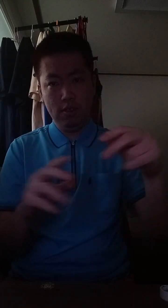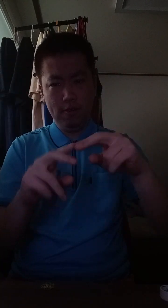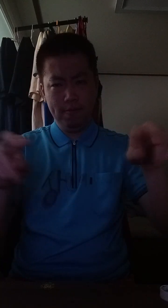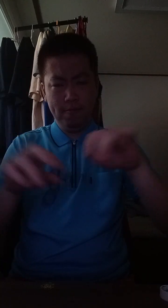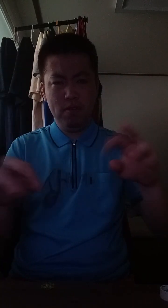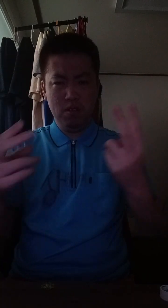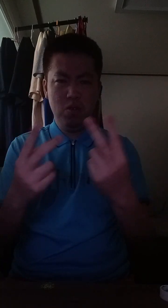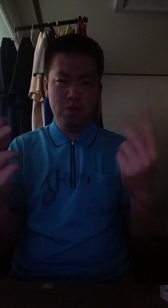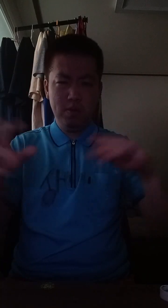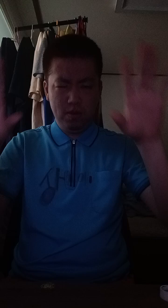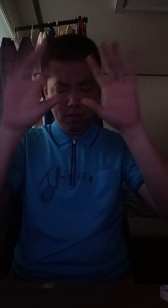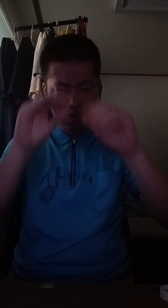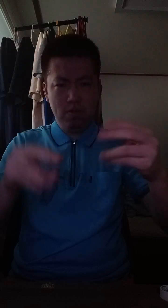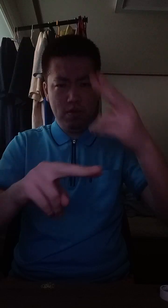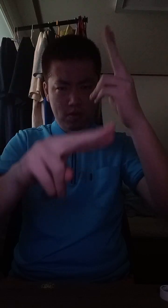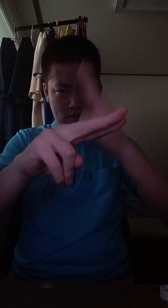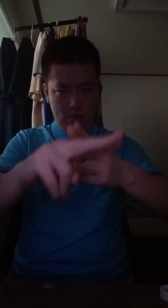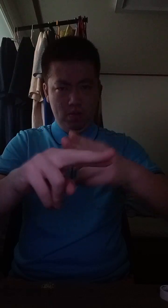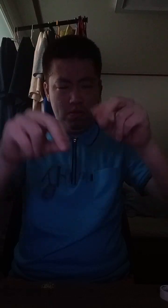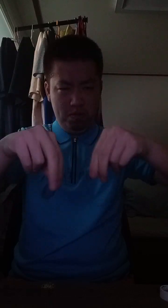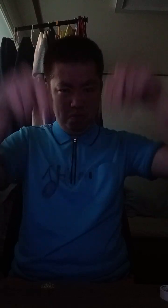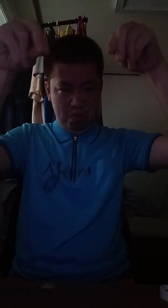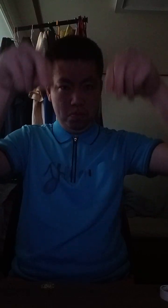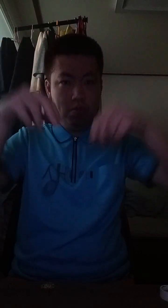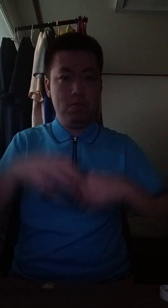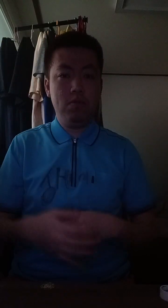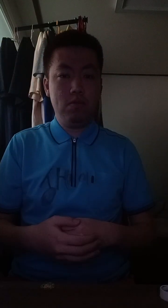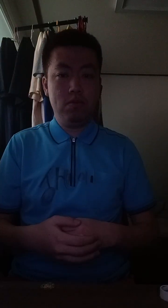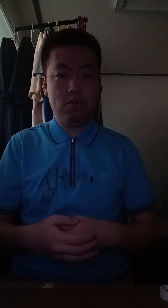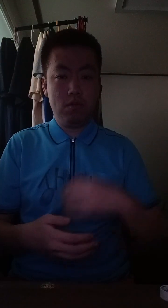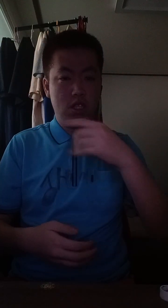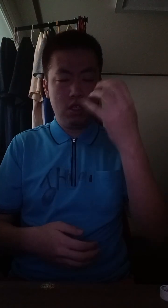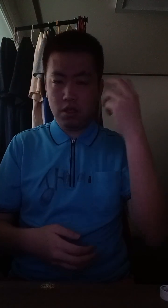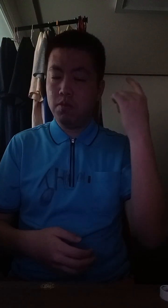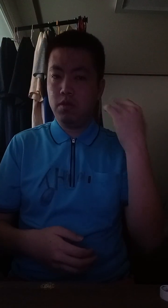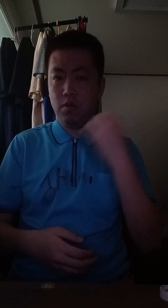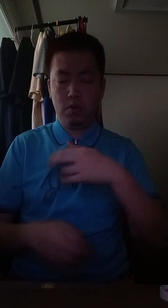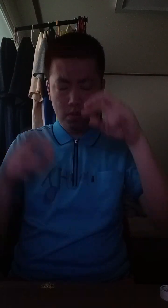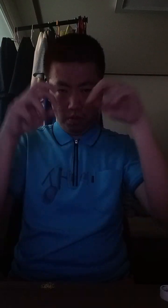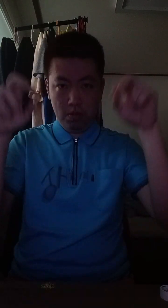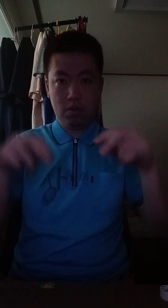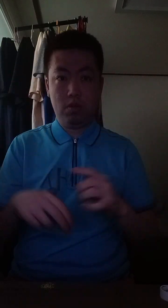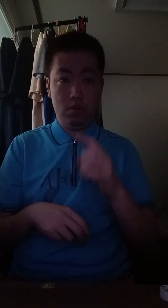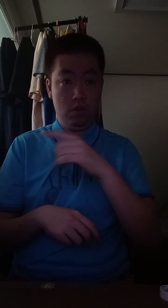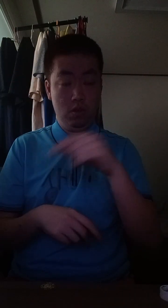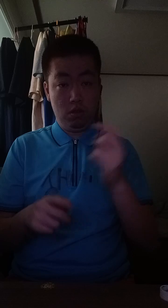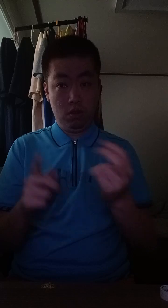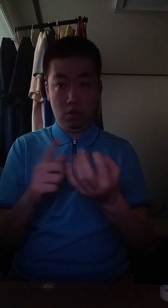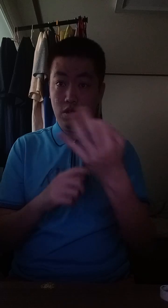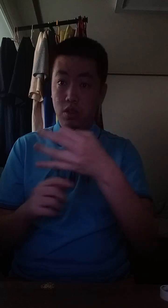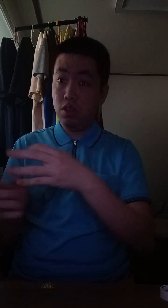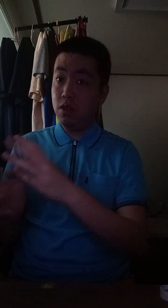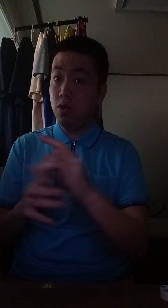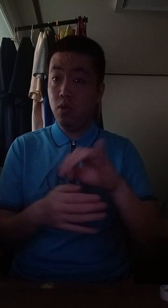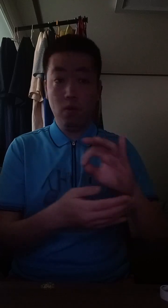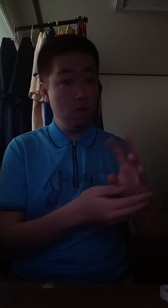밤 연속 전기 공급이 끊겨버렸습니다. 그젯밤에도 정전이 발생했는데 복구한 지 불과 10시간